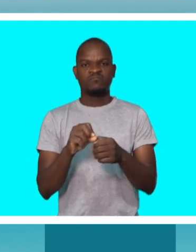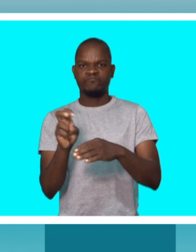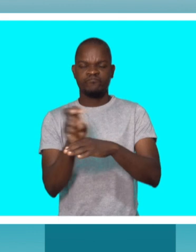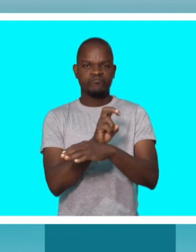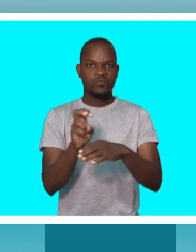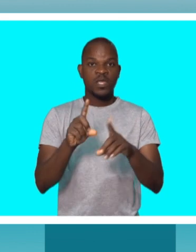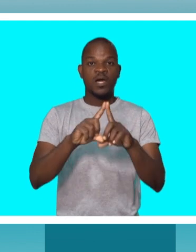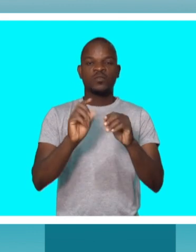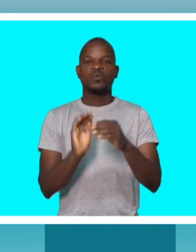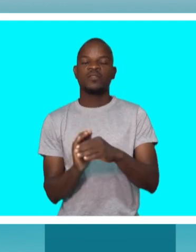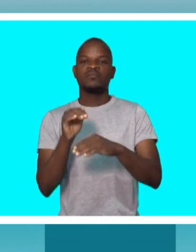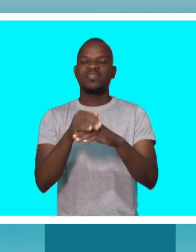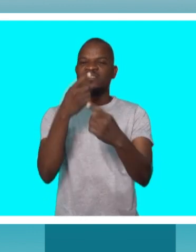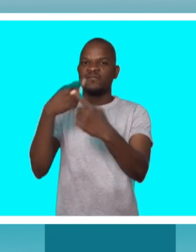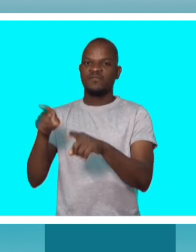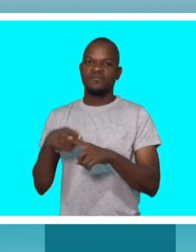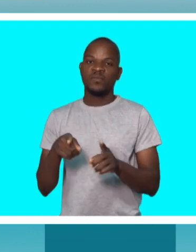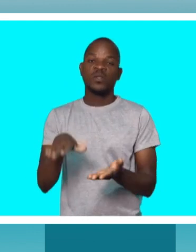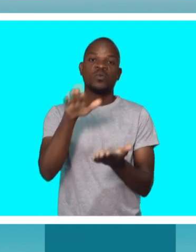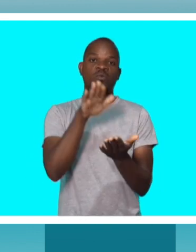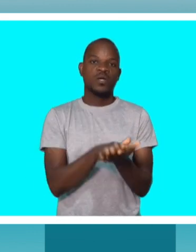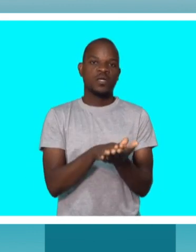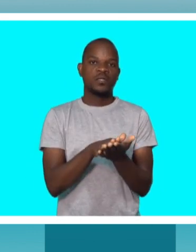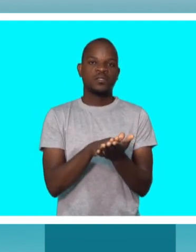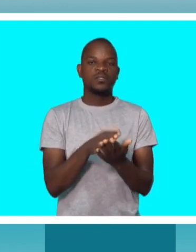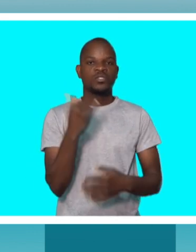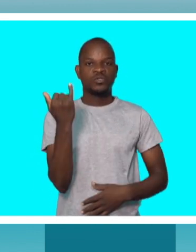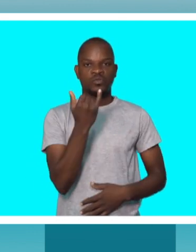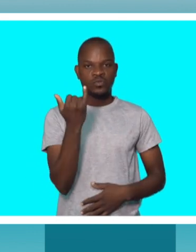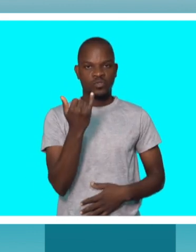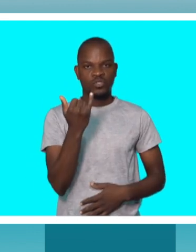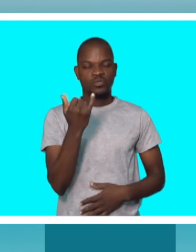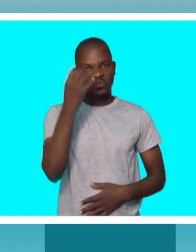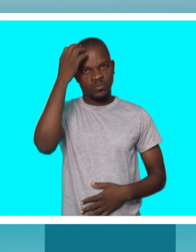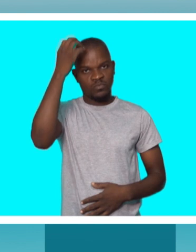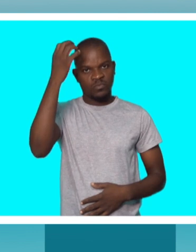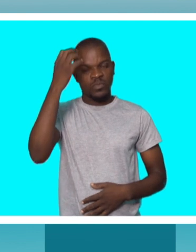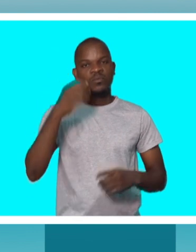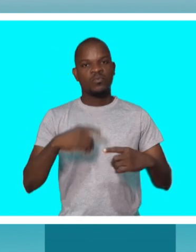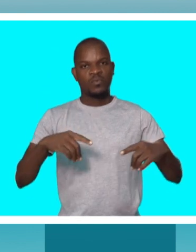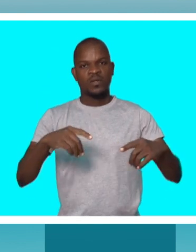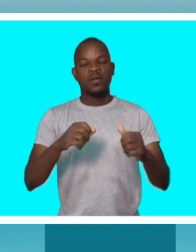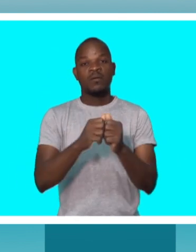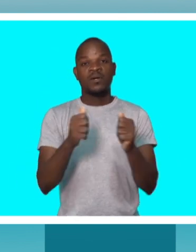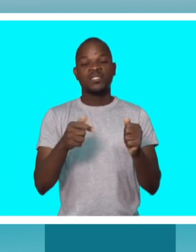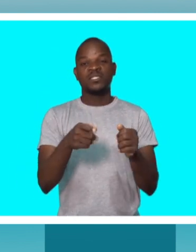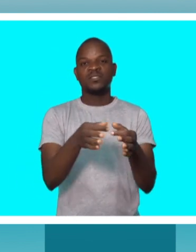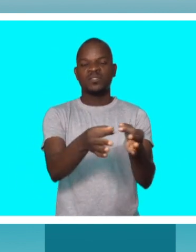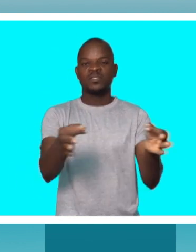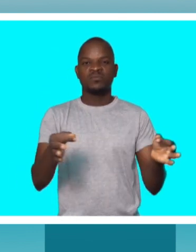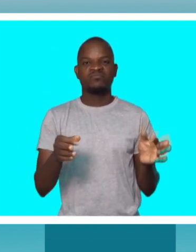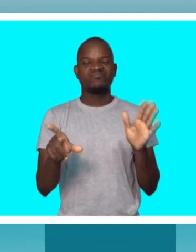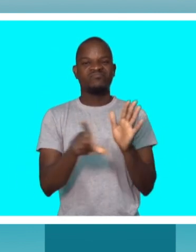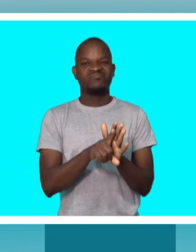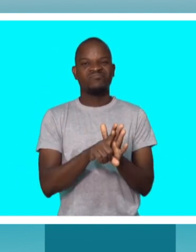e manutenção de acessibilidades em todos os lugares de utilidade pública, mas infelizmente esses